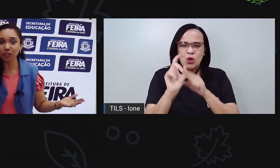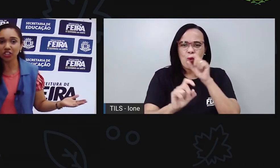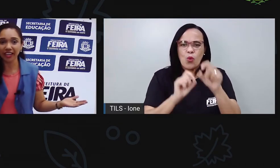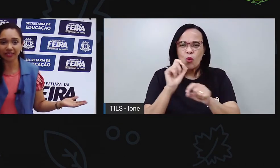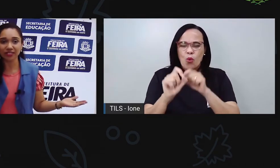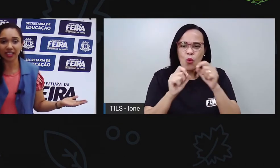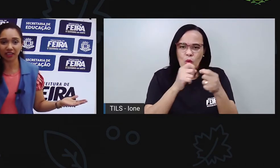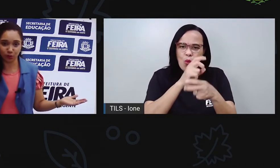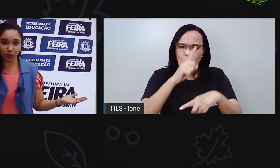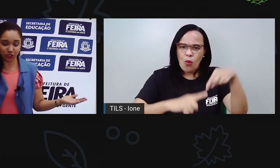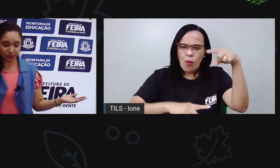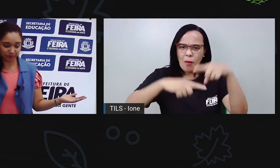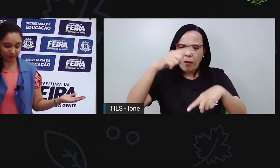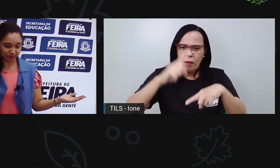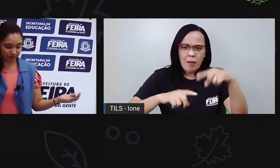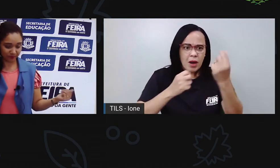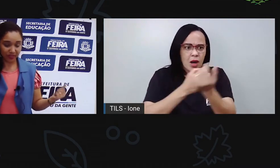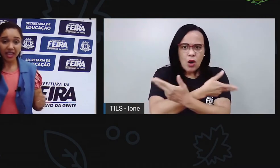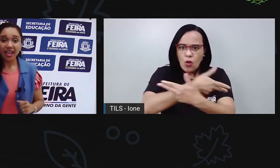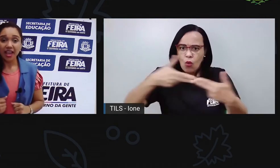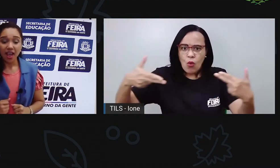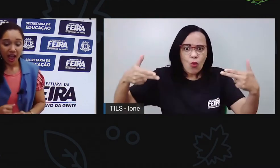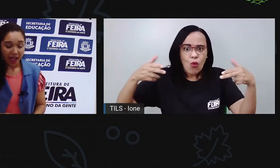vários objetos aqui hoje?